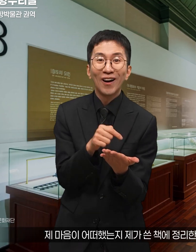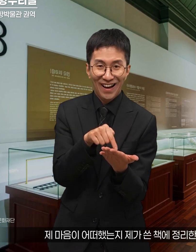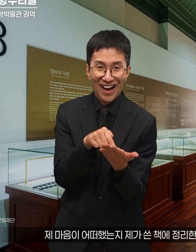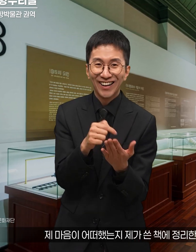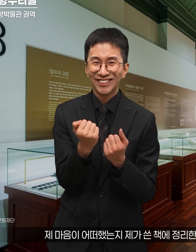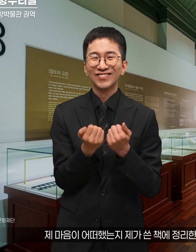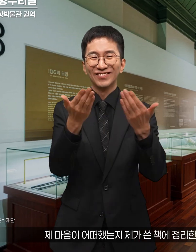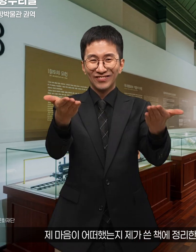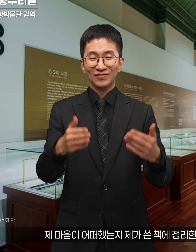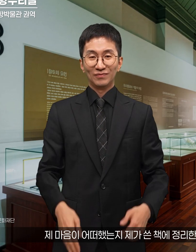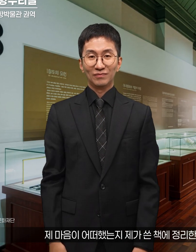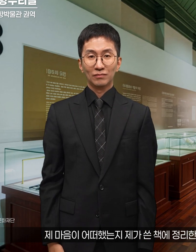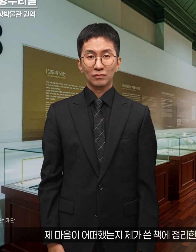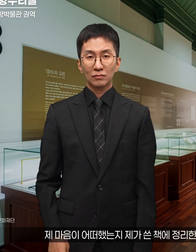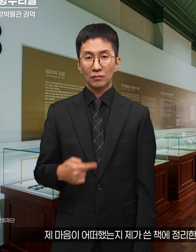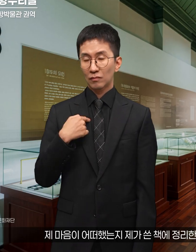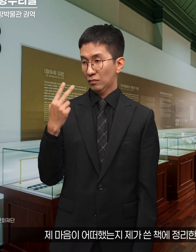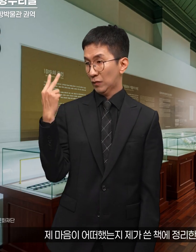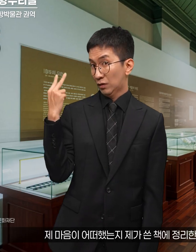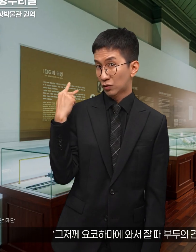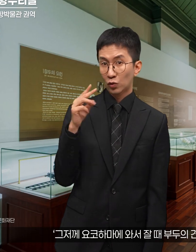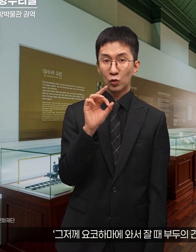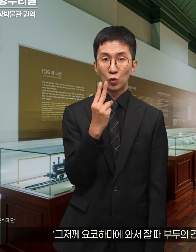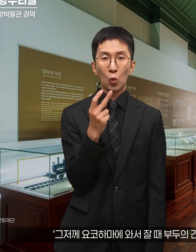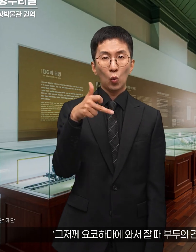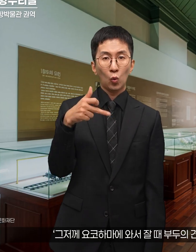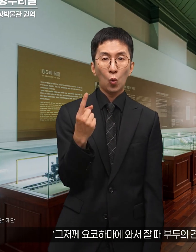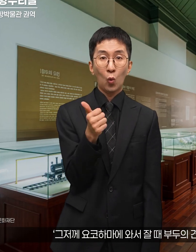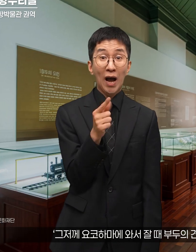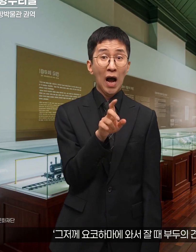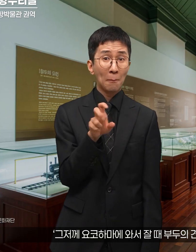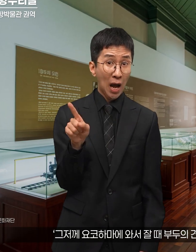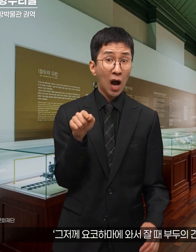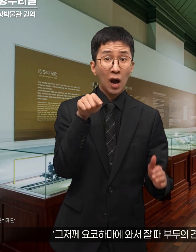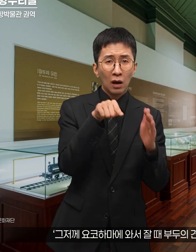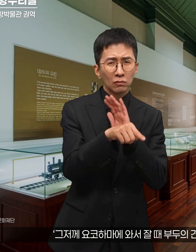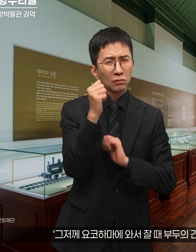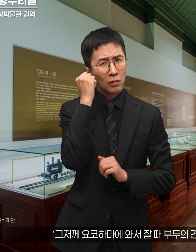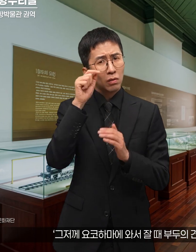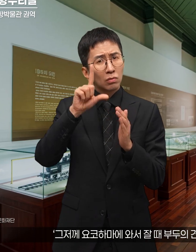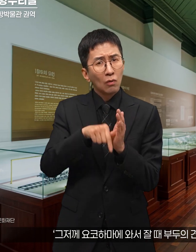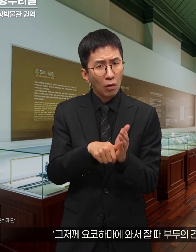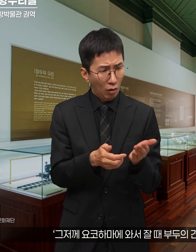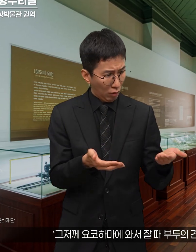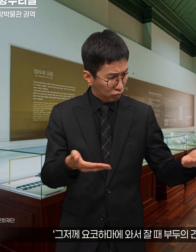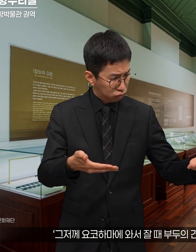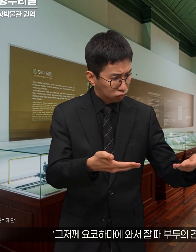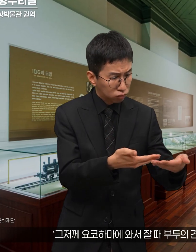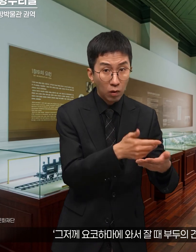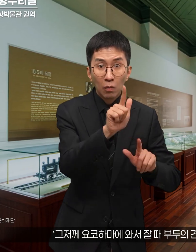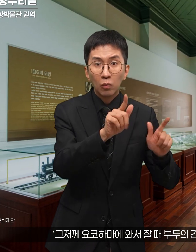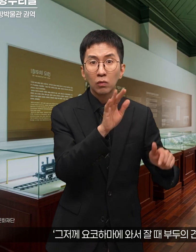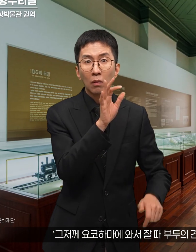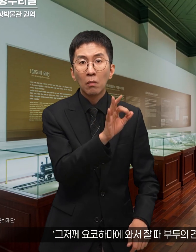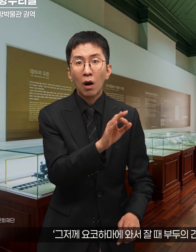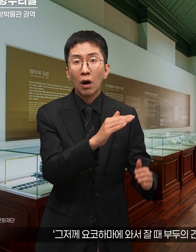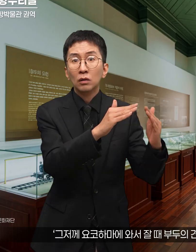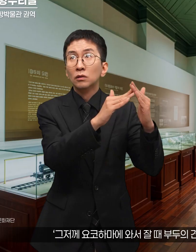잠시 읽어드리겠습니다. 그저께 요코하마에 와서 잘 때 부두의 견고함, 누각의